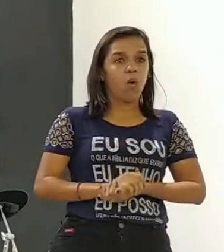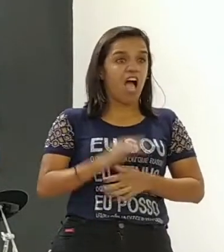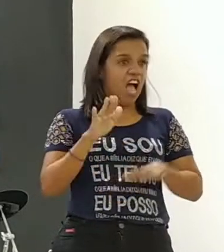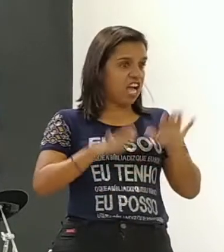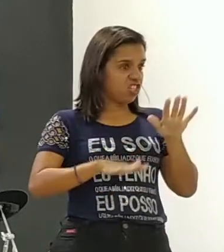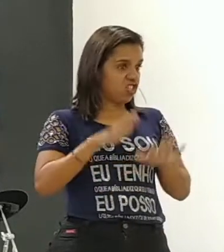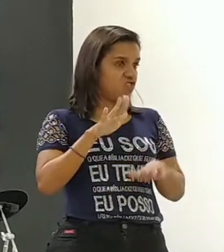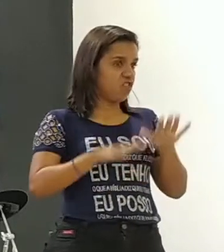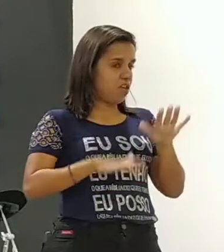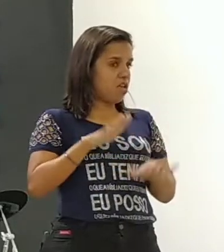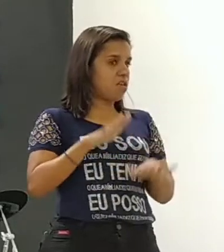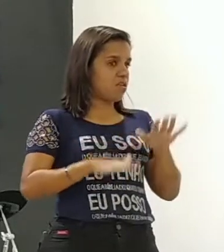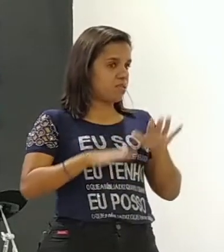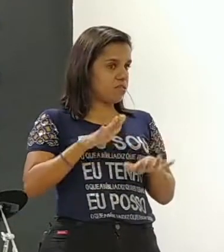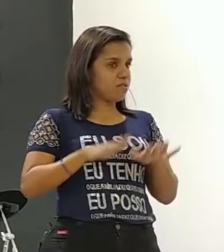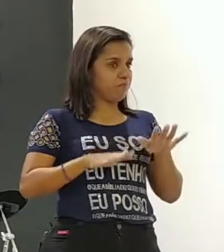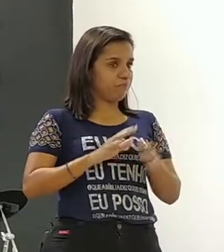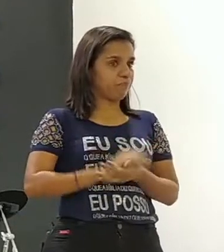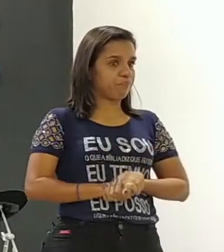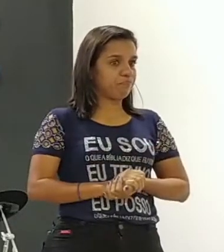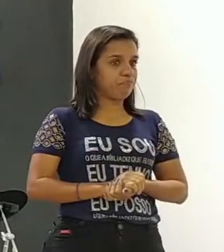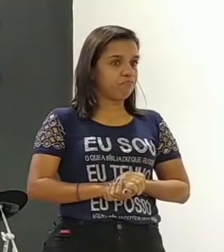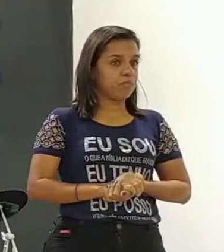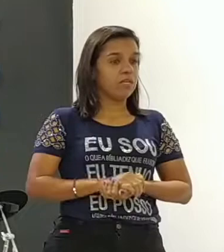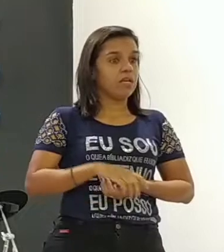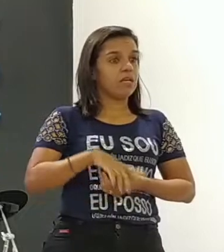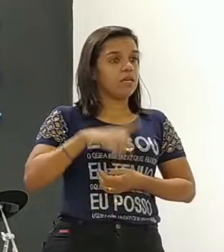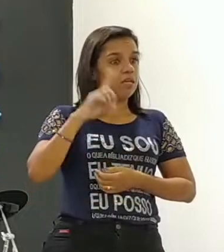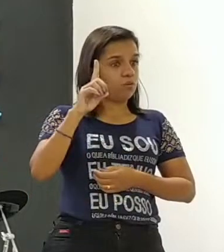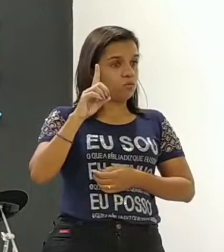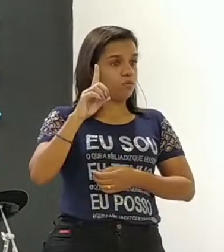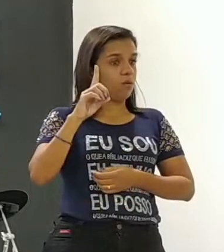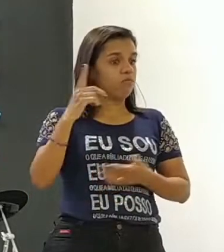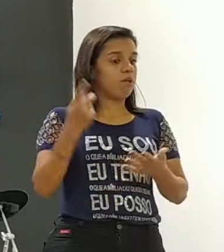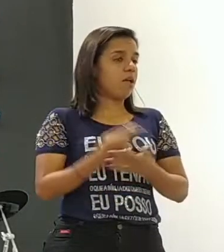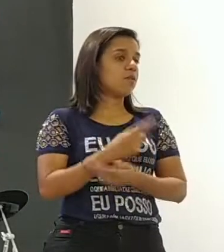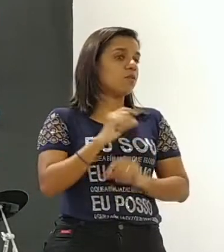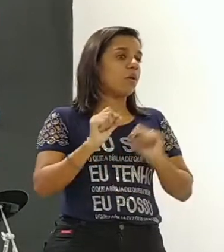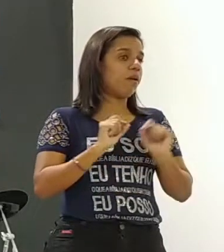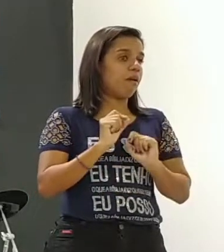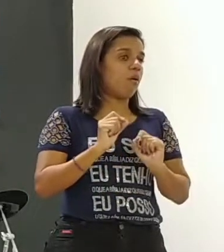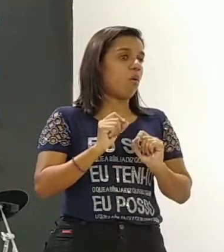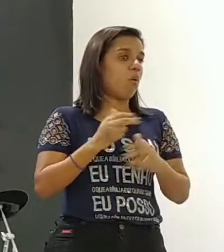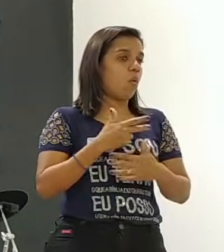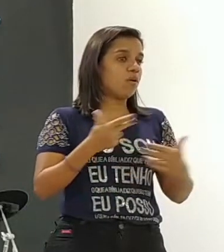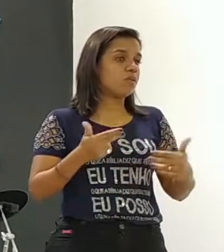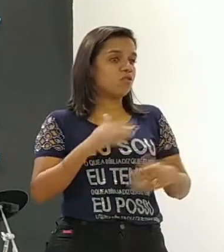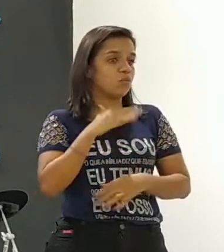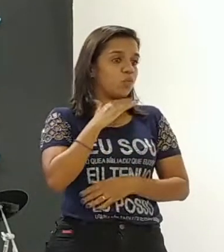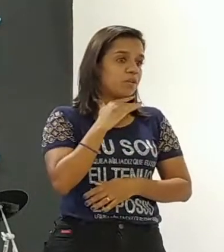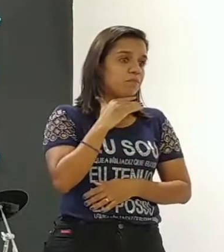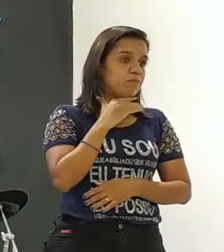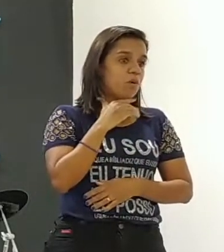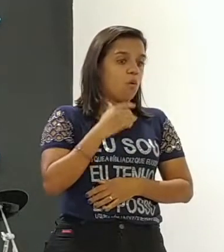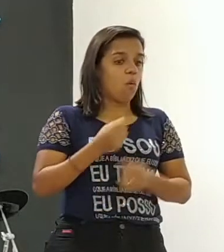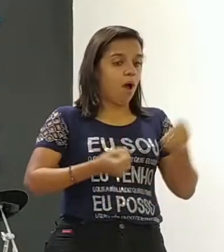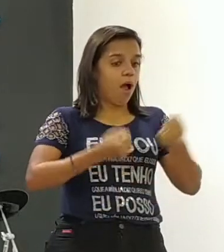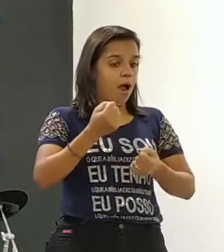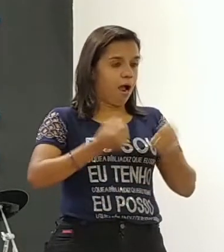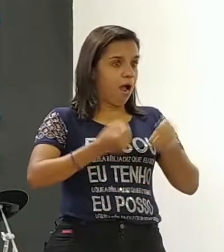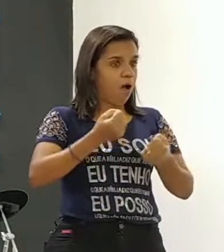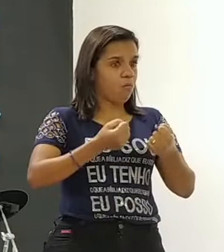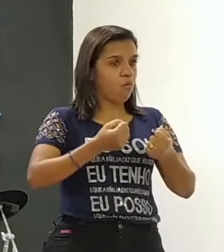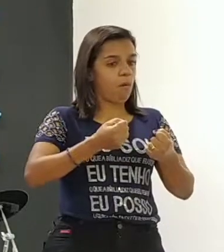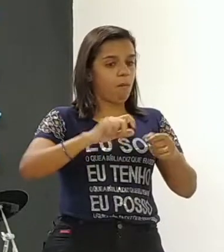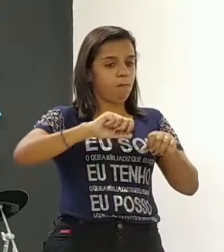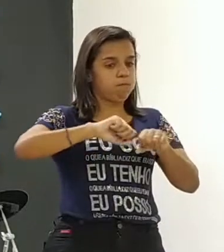às vezes Deus permite o pneu do carro furar para você descer e olhar a paisagem à